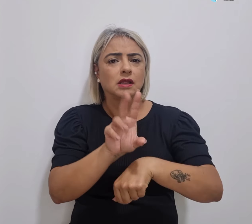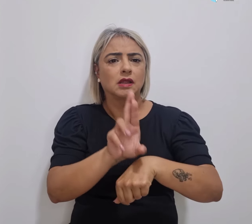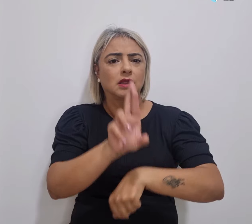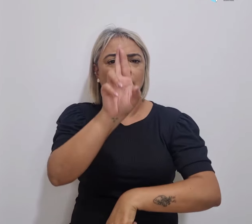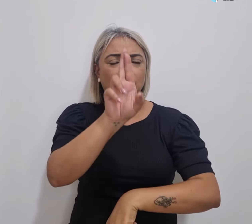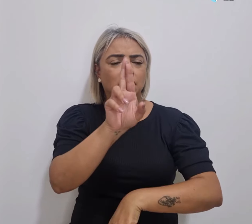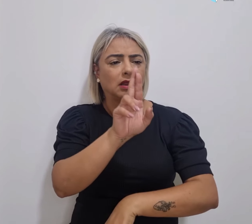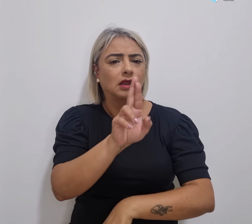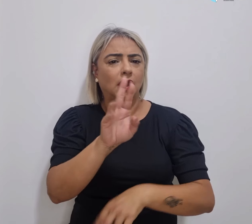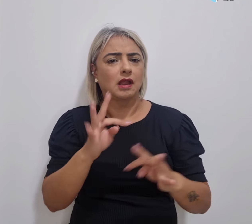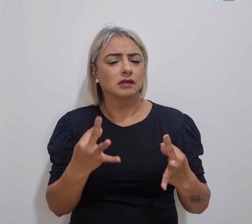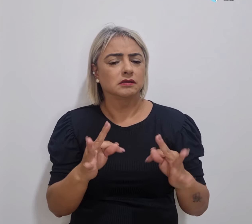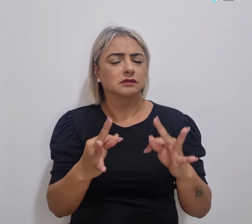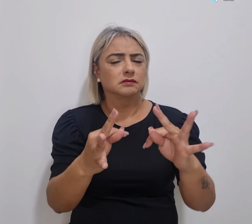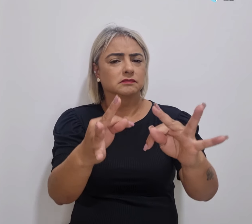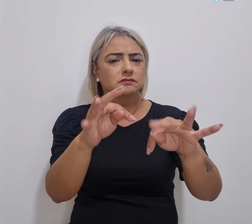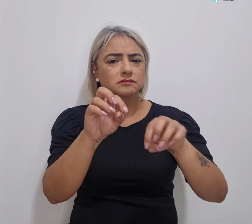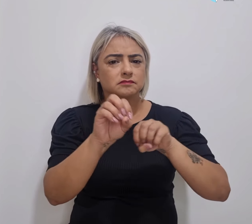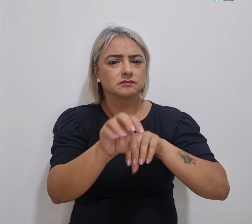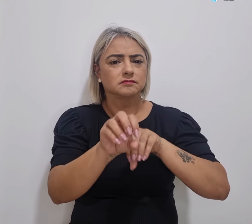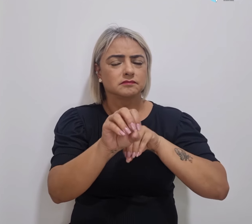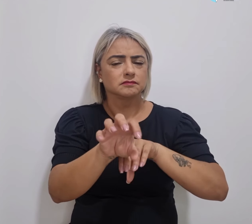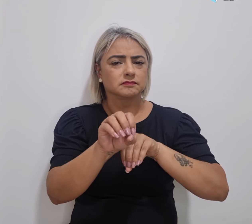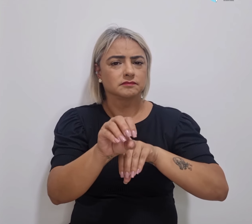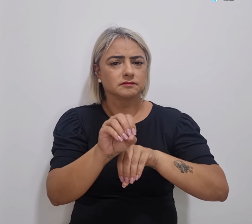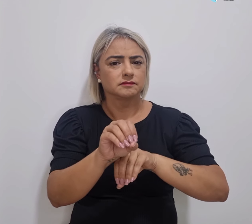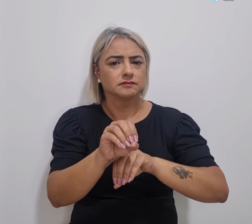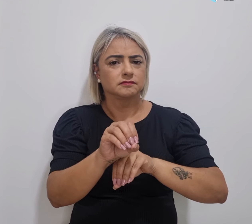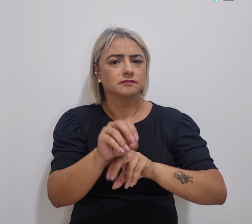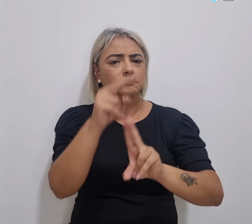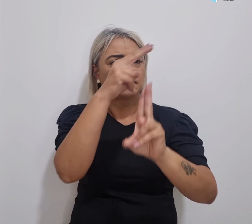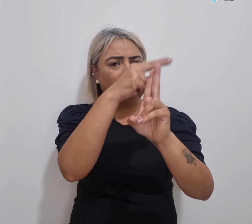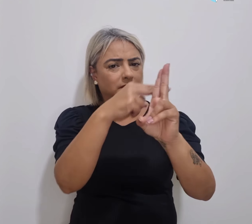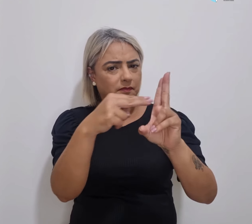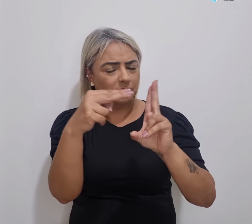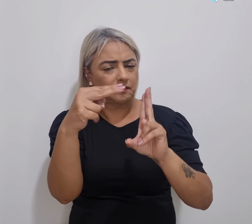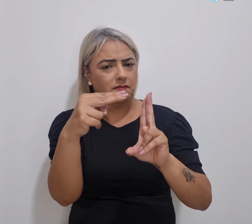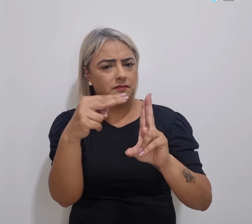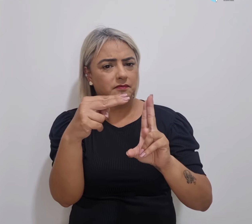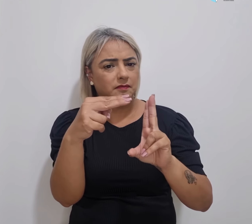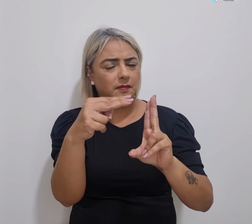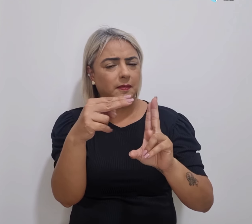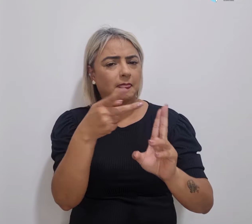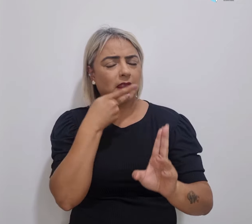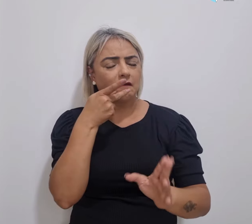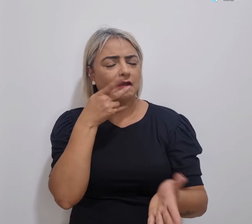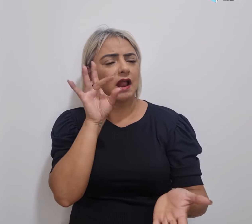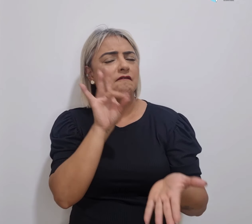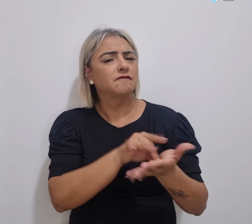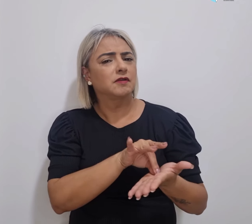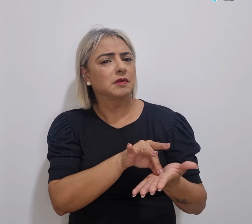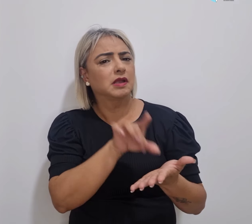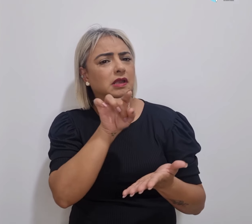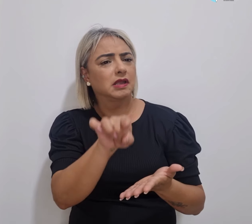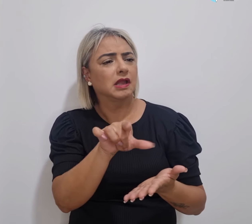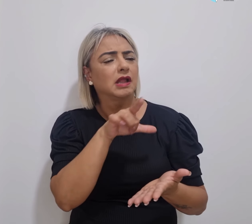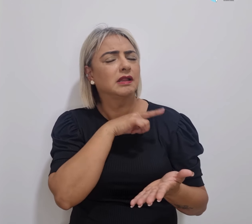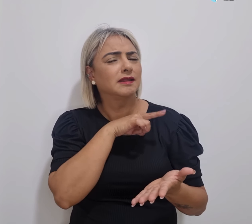Tecnologias de Educação pela Universidade de Brasília, afirma que há muitos fatores